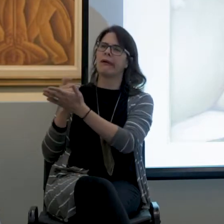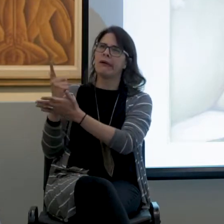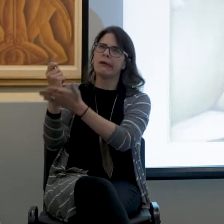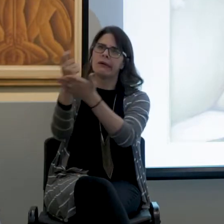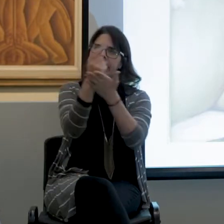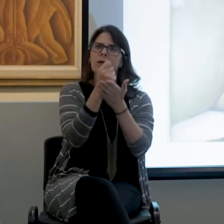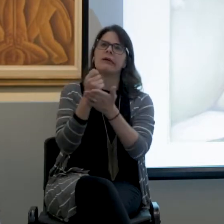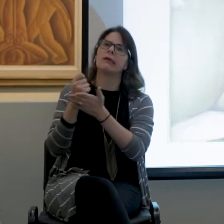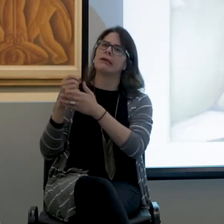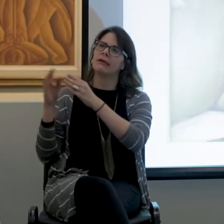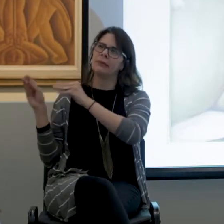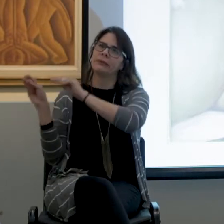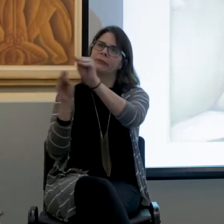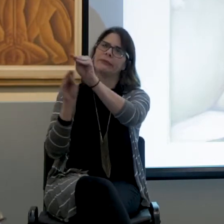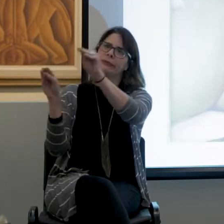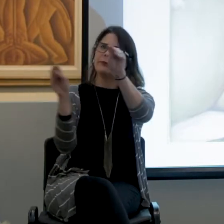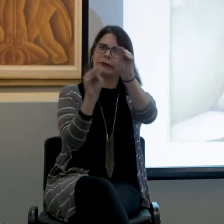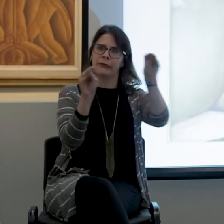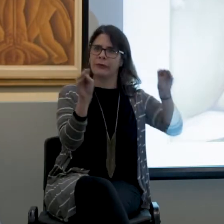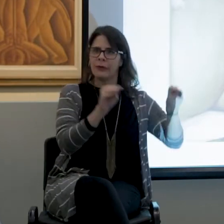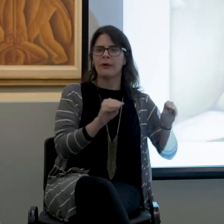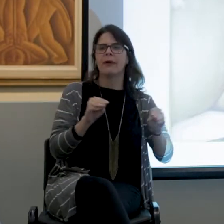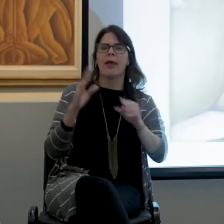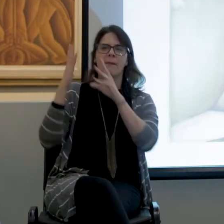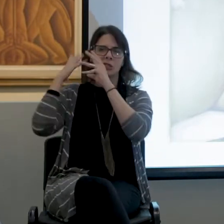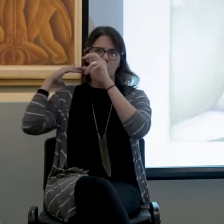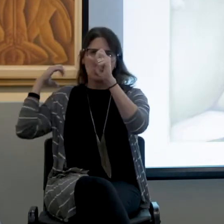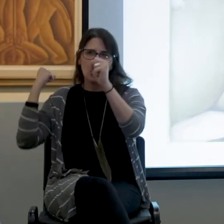embaixadores, virou uma espécie de mito.